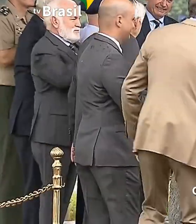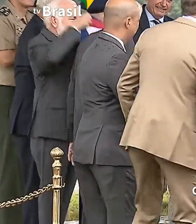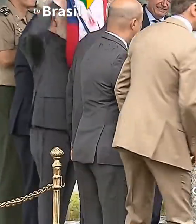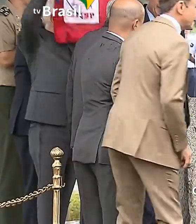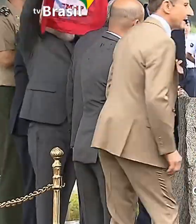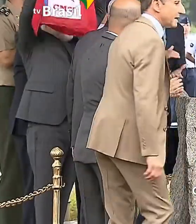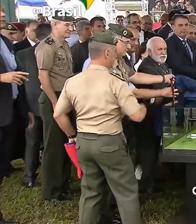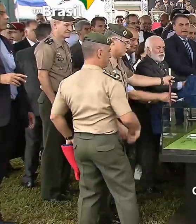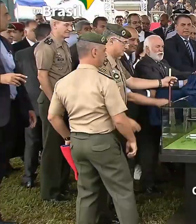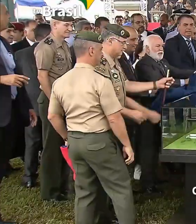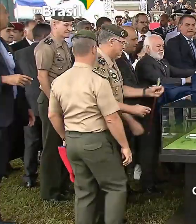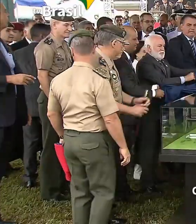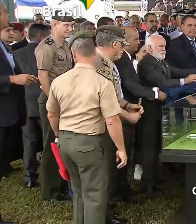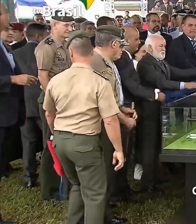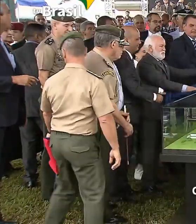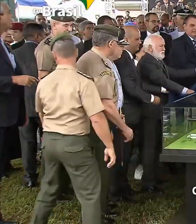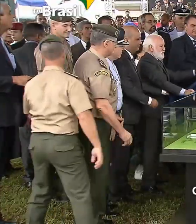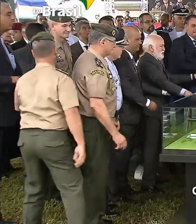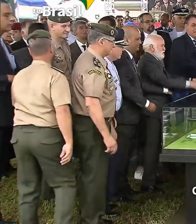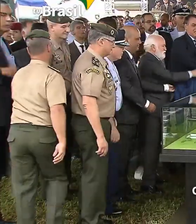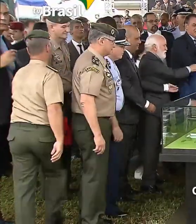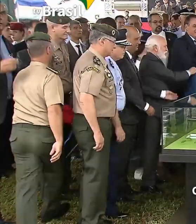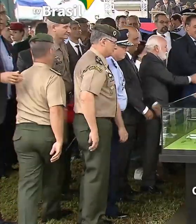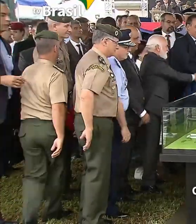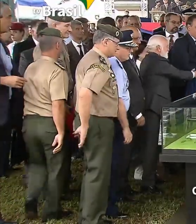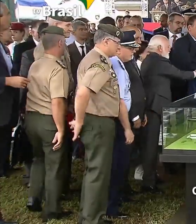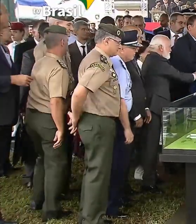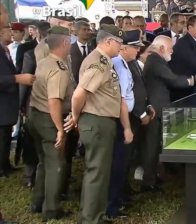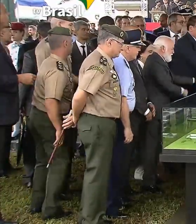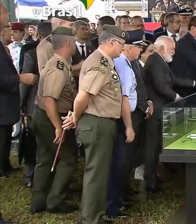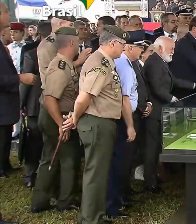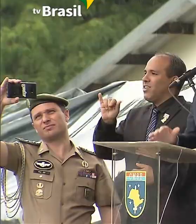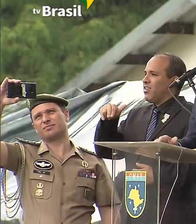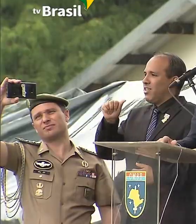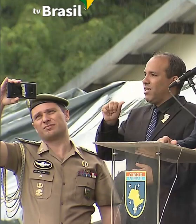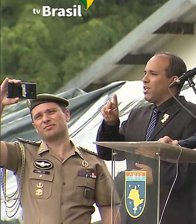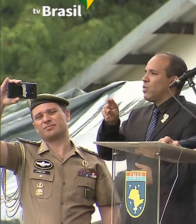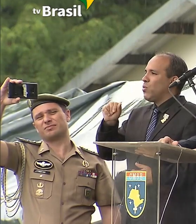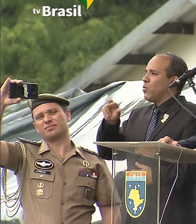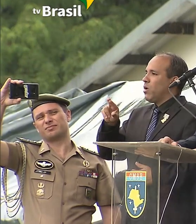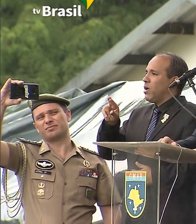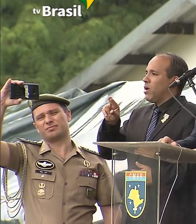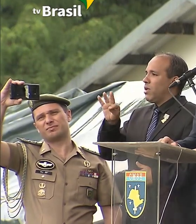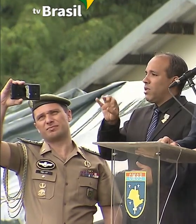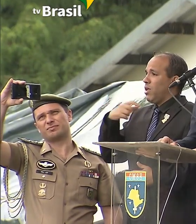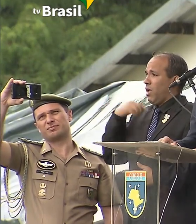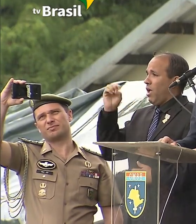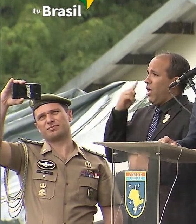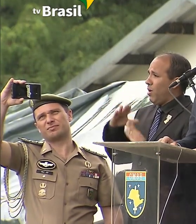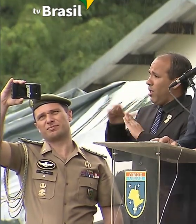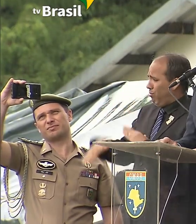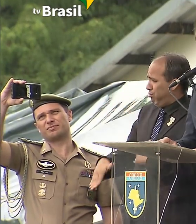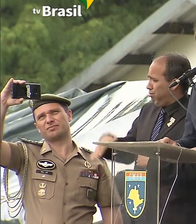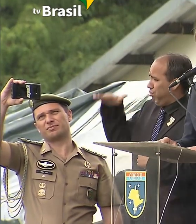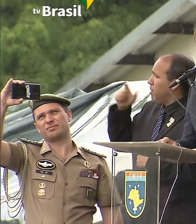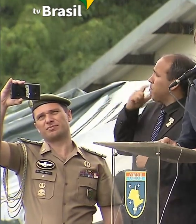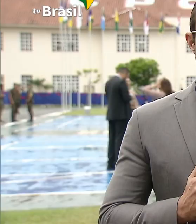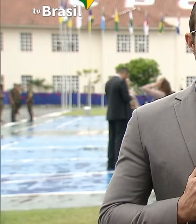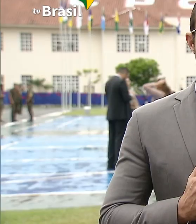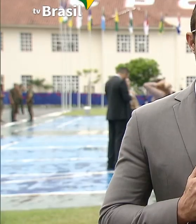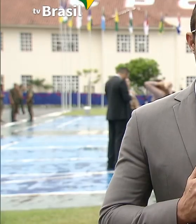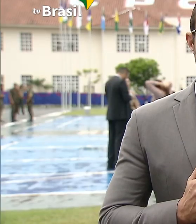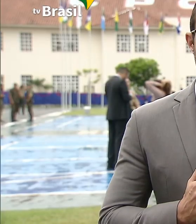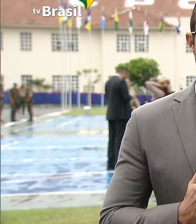presidente Jair Bolsonaro marcou o início da construção do novo Colégio Militar de São Paulo, que vai receber alunos dos ensinos fundamental e